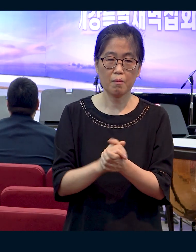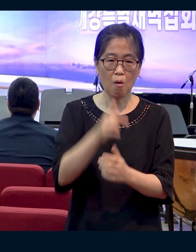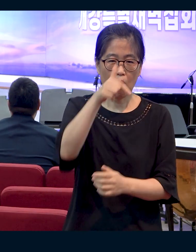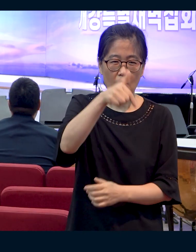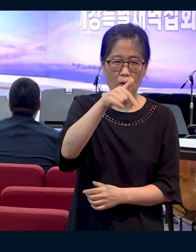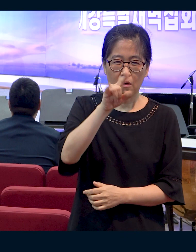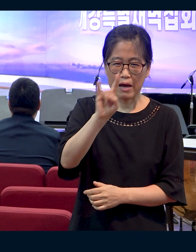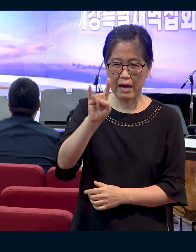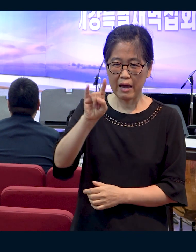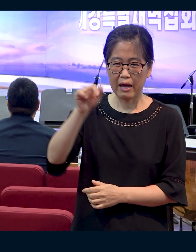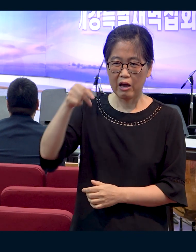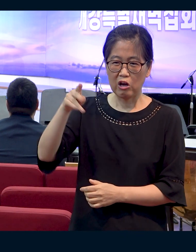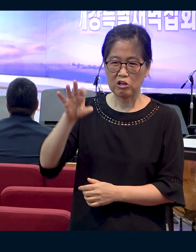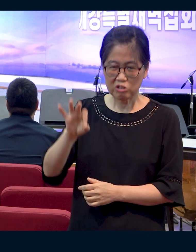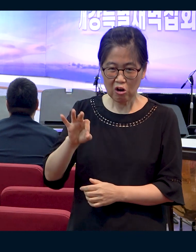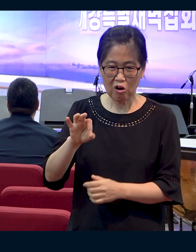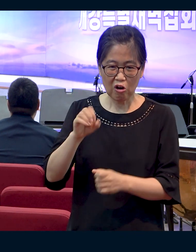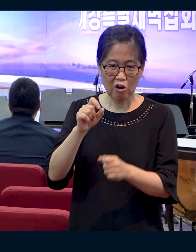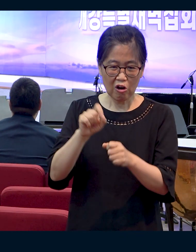이제.